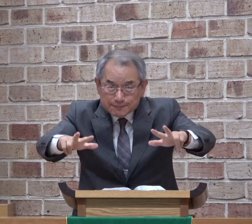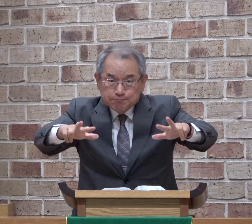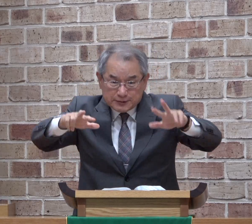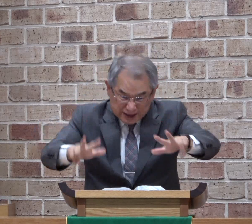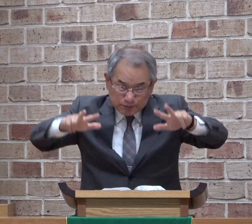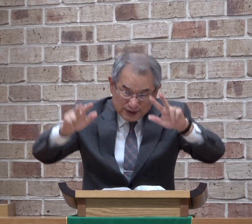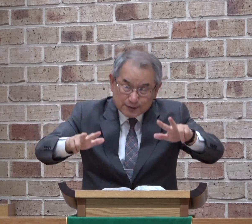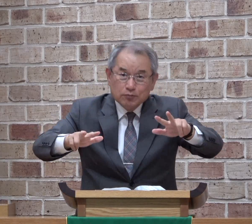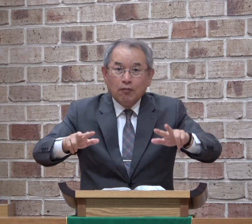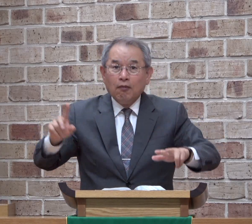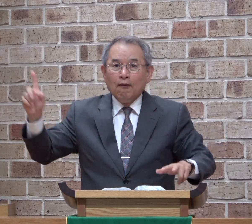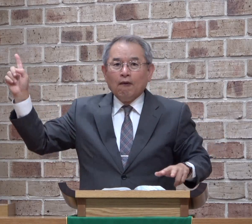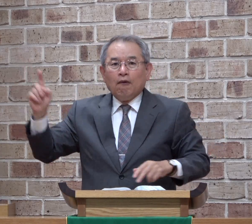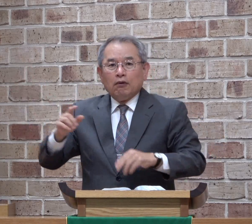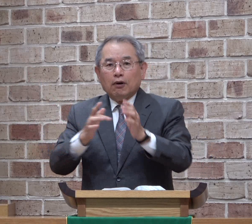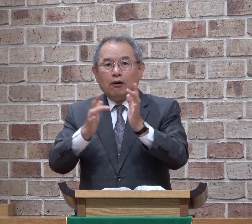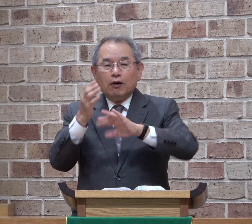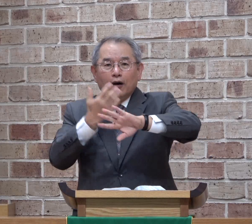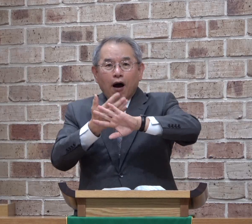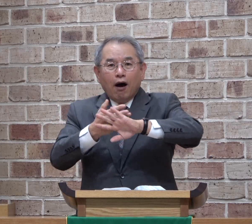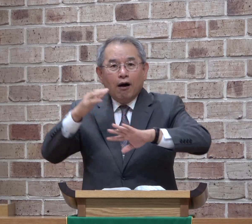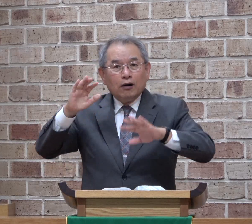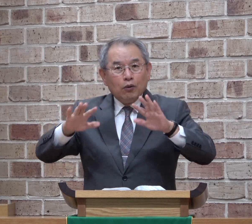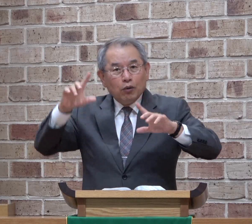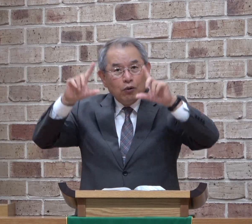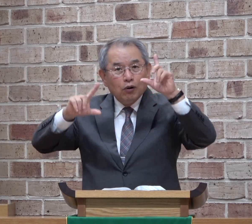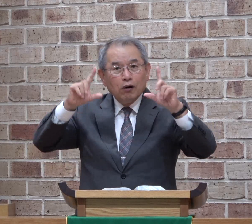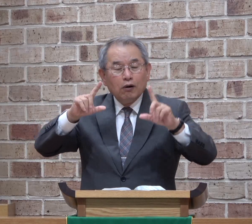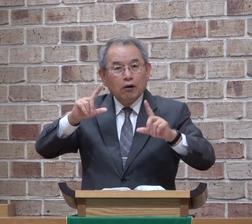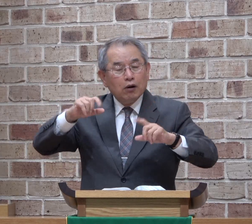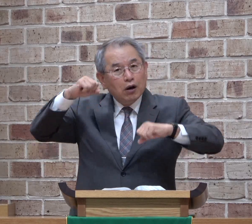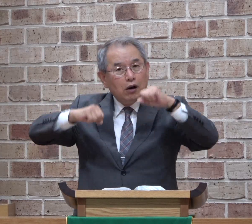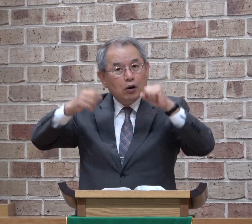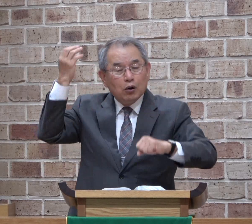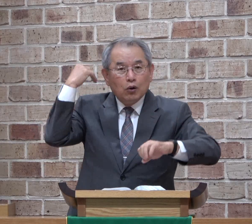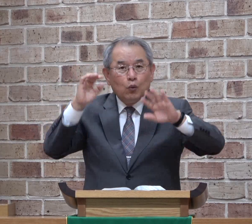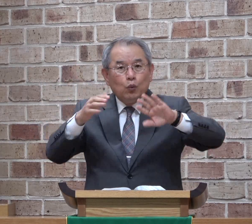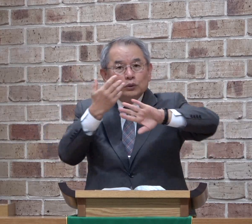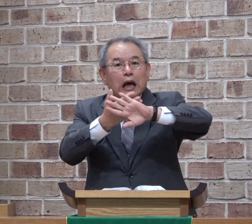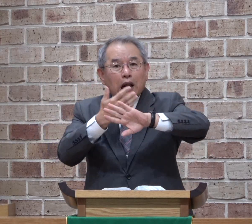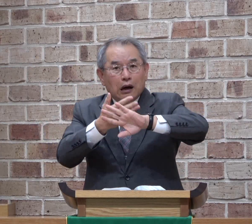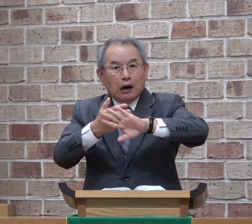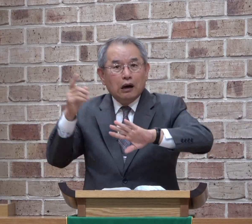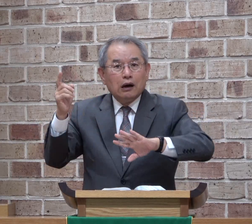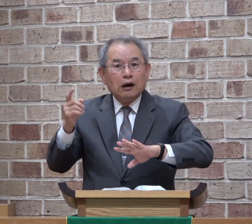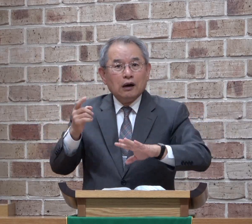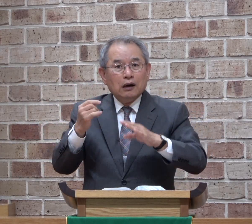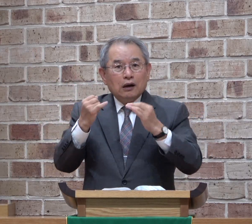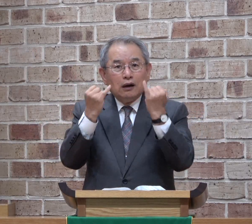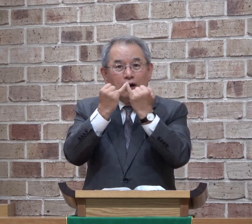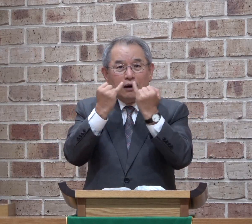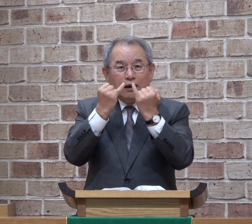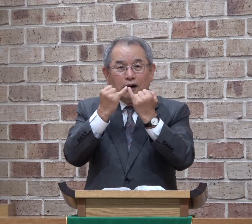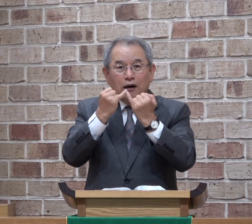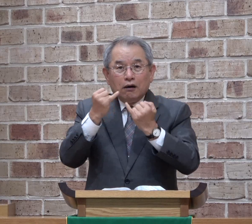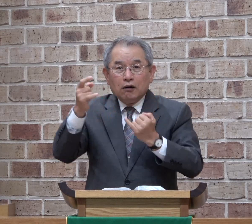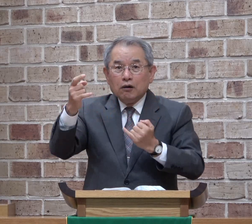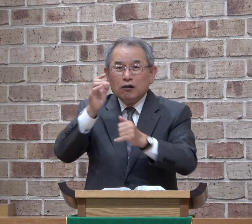다른 사람들은 지금 치유를 해주셨던 예수님이 의외로 이 여자에게는 다른 행동을 보이십니다. 이